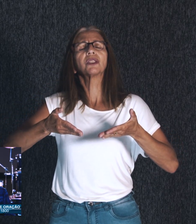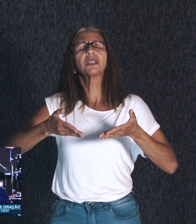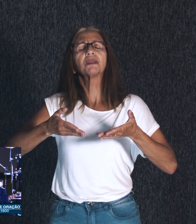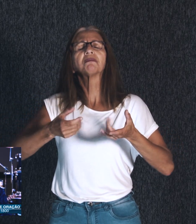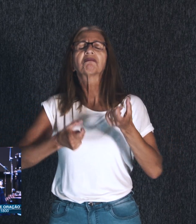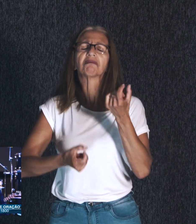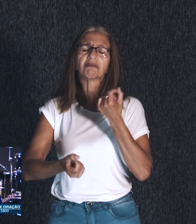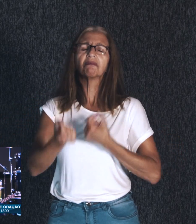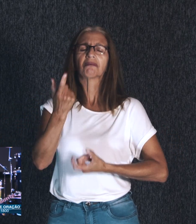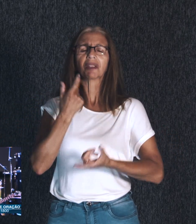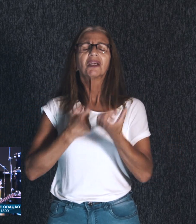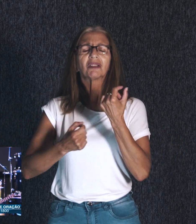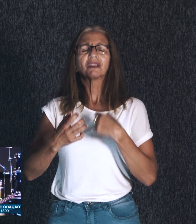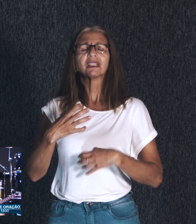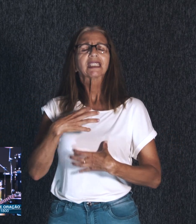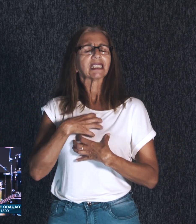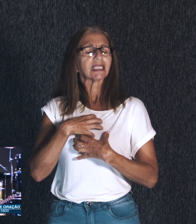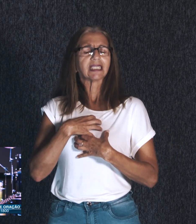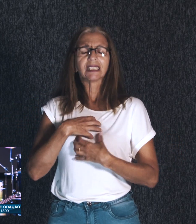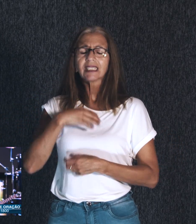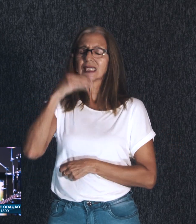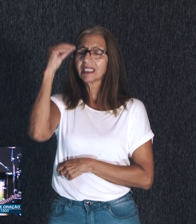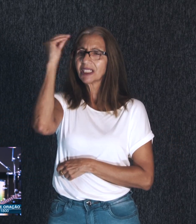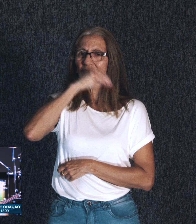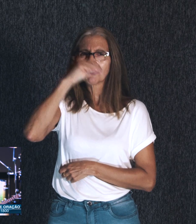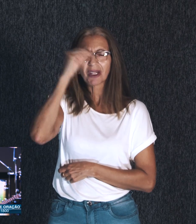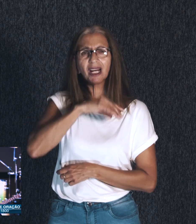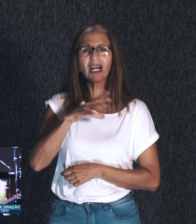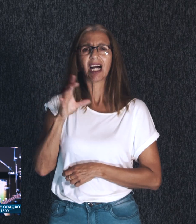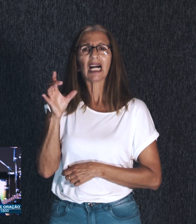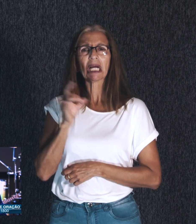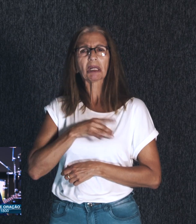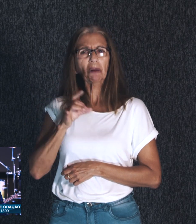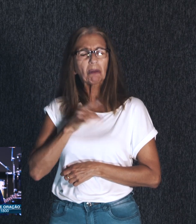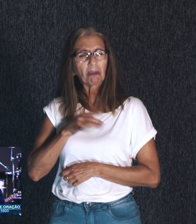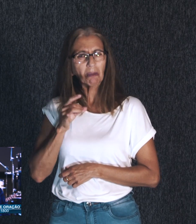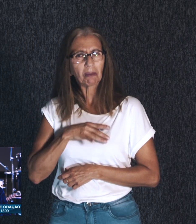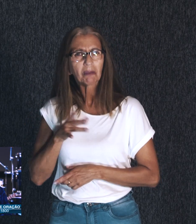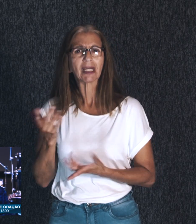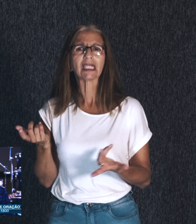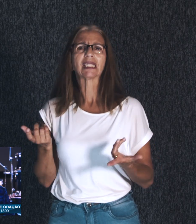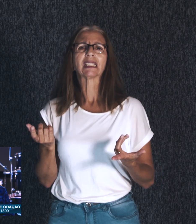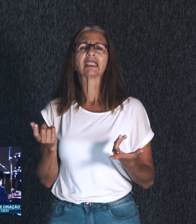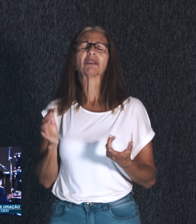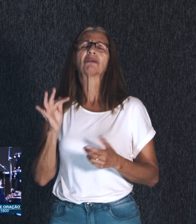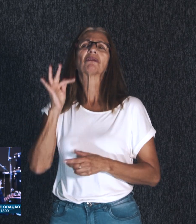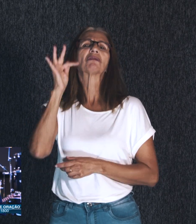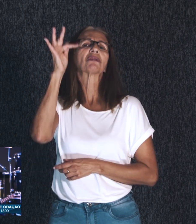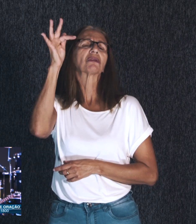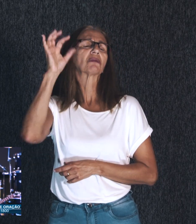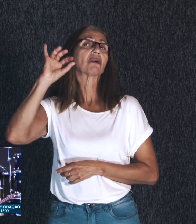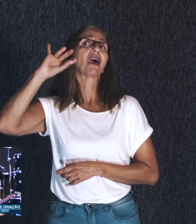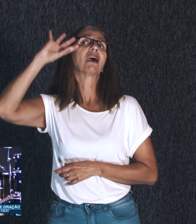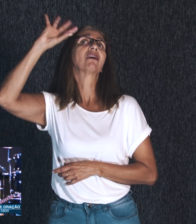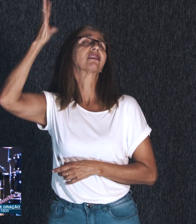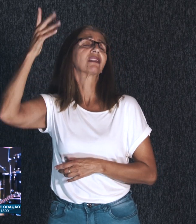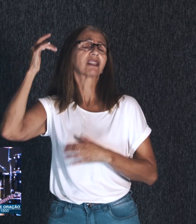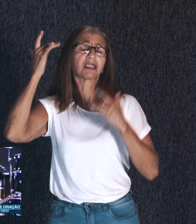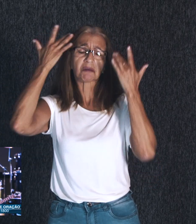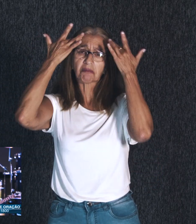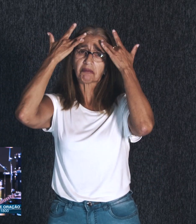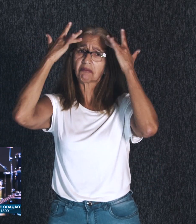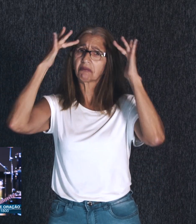deles estão fraquejando, estão com medo. Há tantas incertezas,